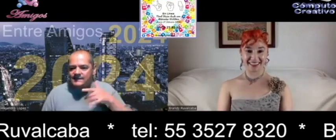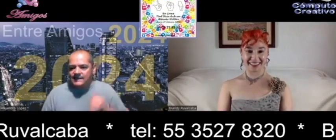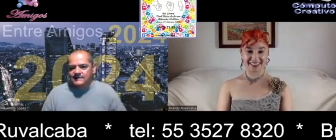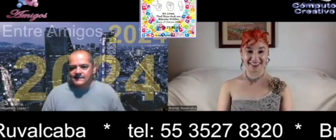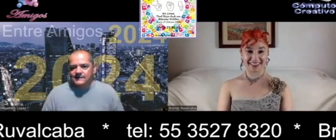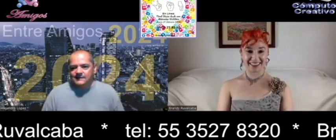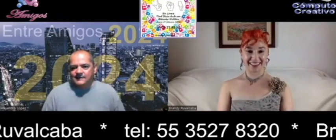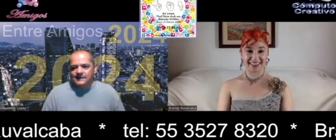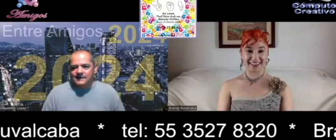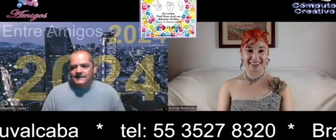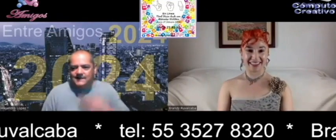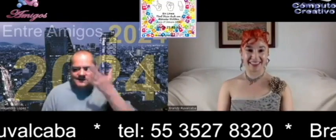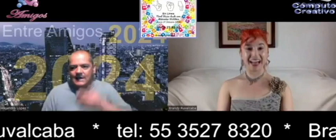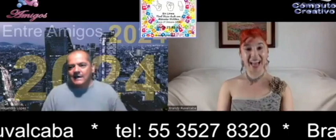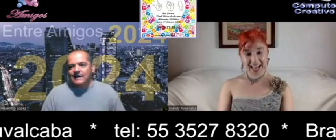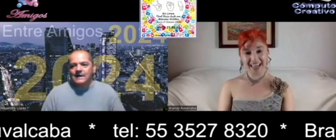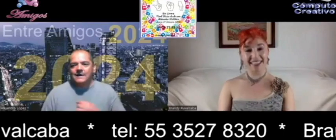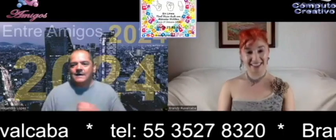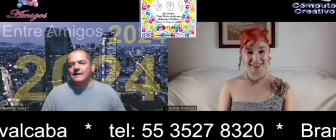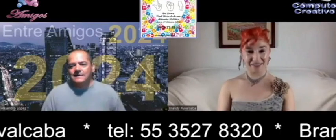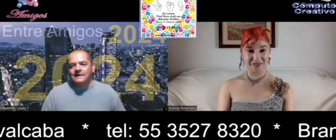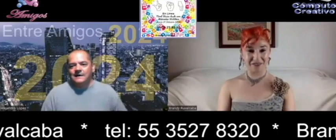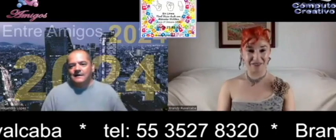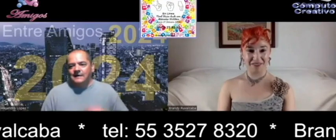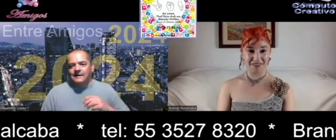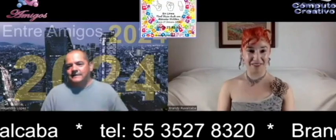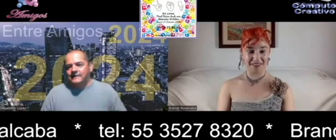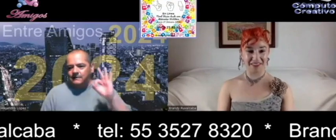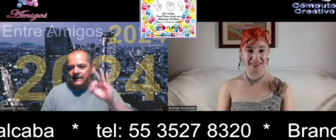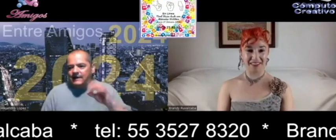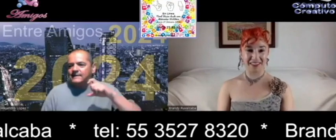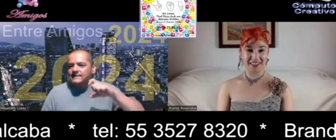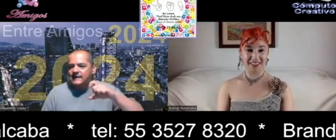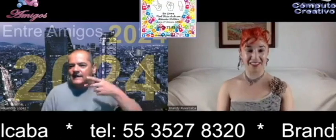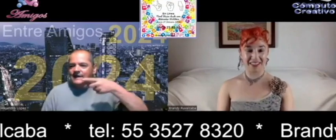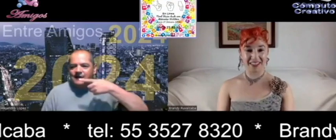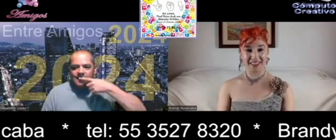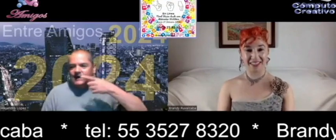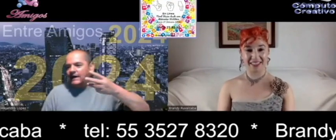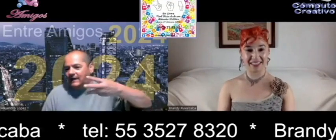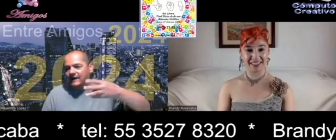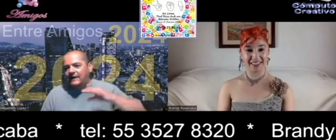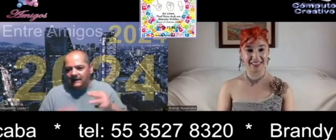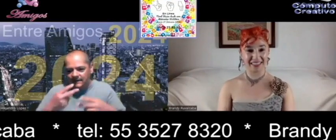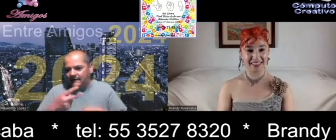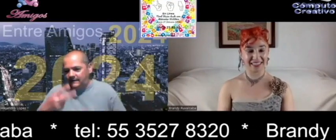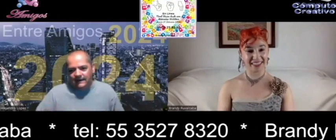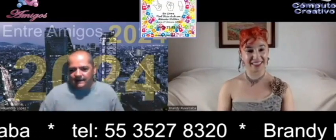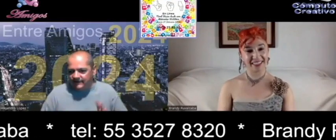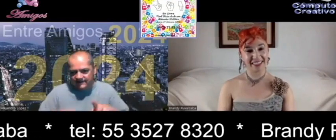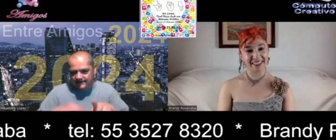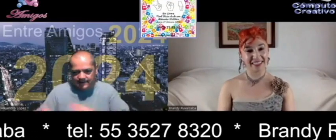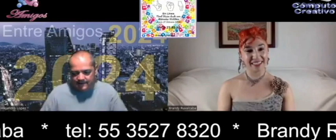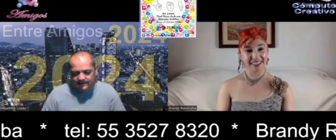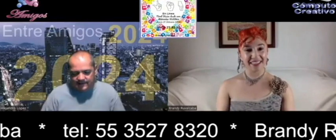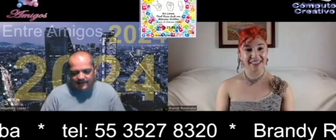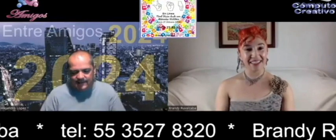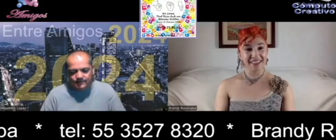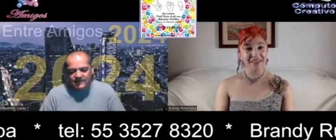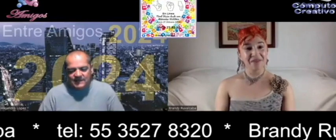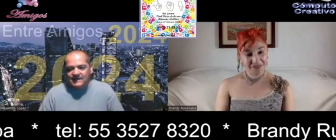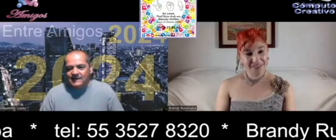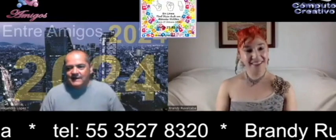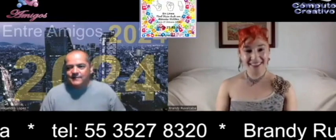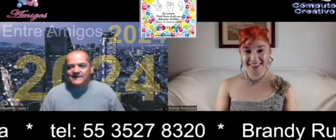las letras, que decía Ajá. Sa, D, C, D, E, F, etcétera,